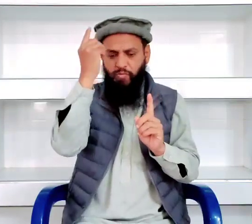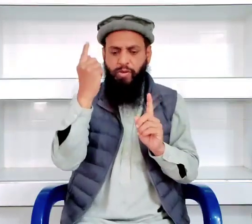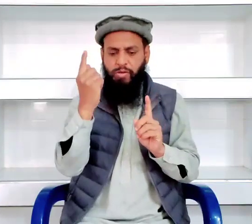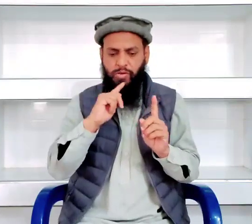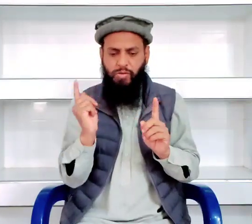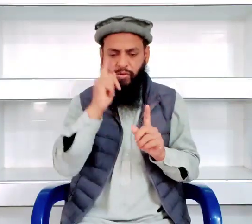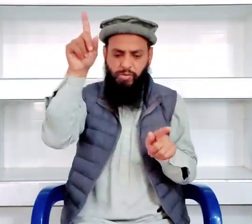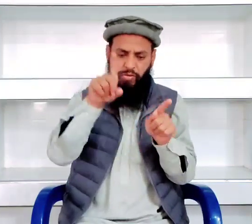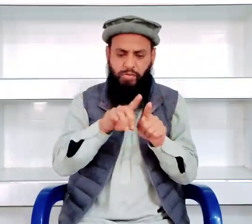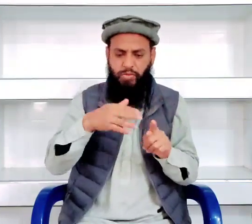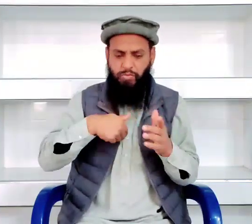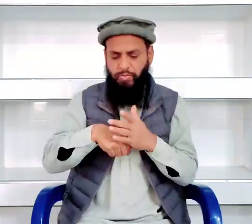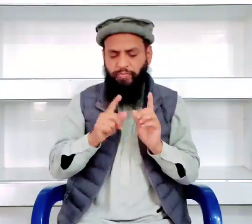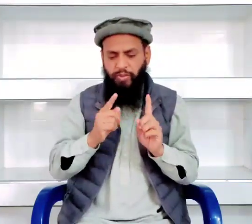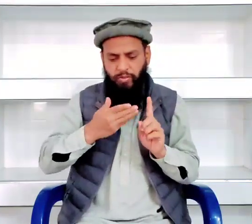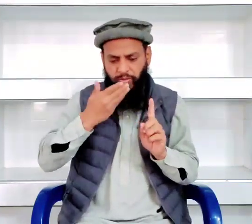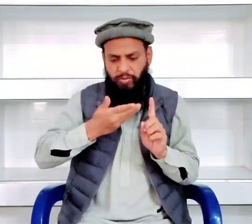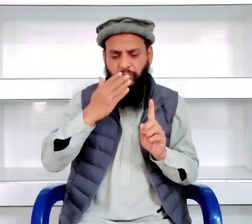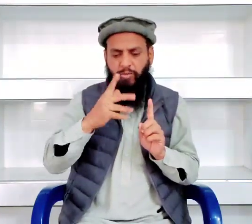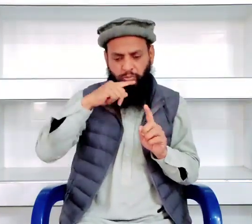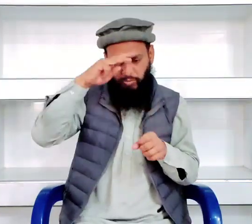واشهد ان محمدا عبدہ ورسولہ